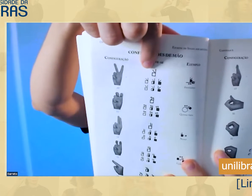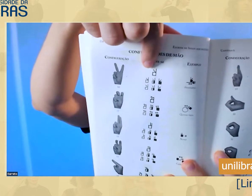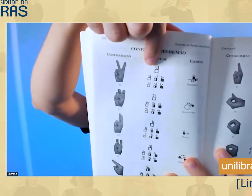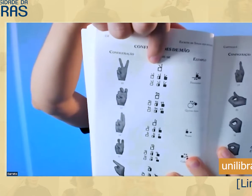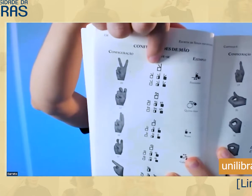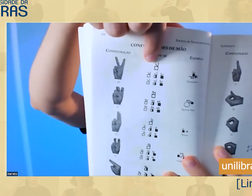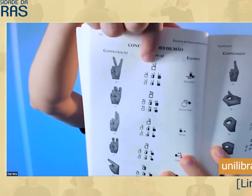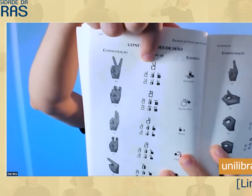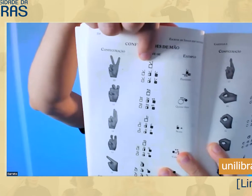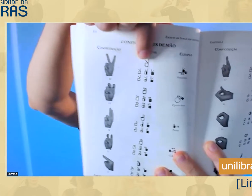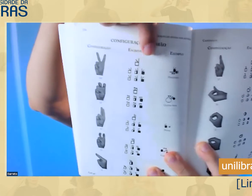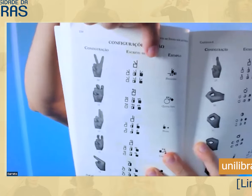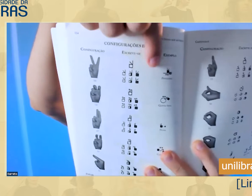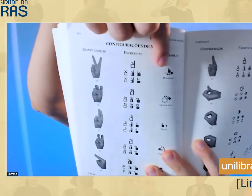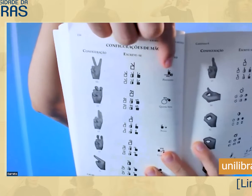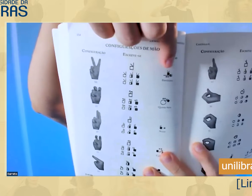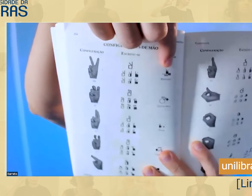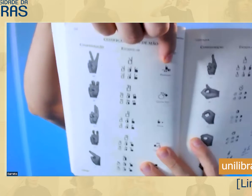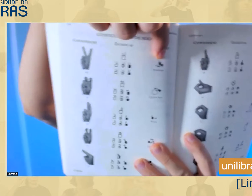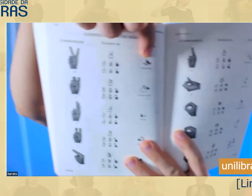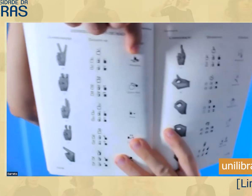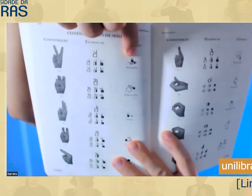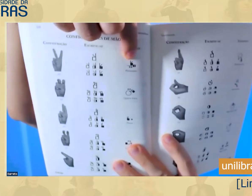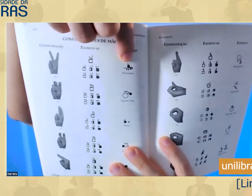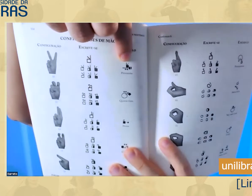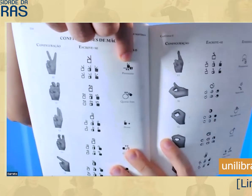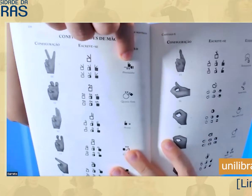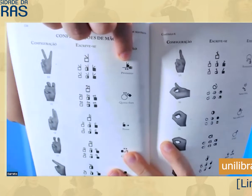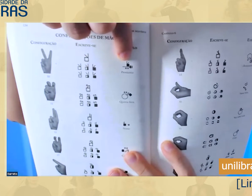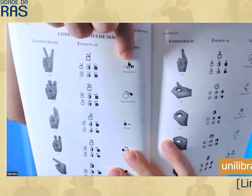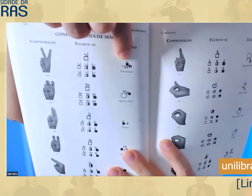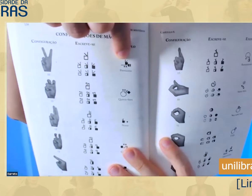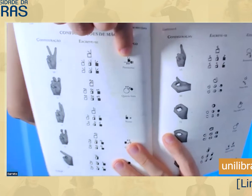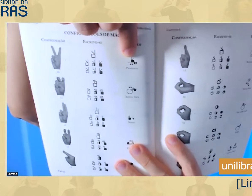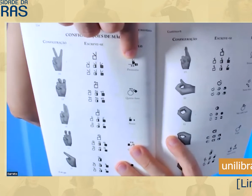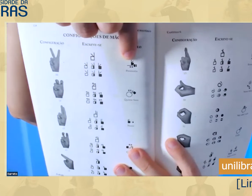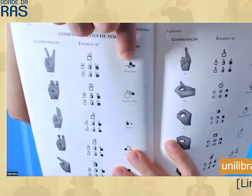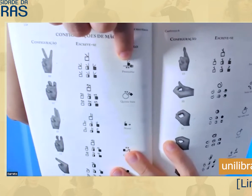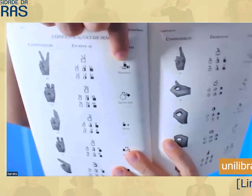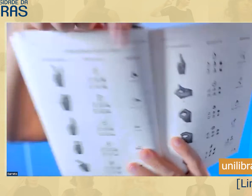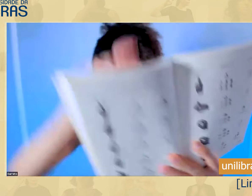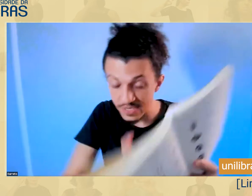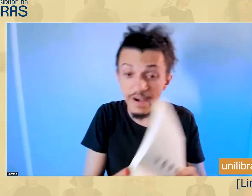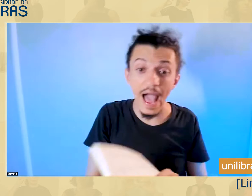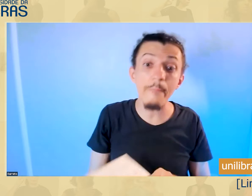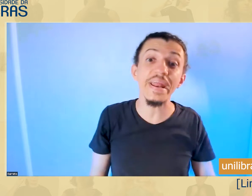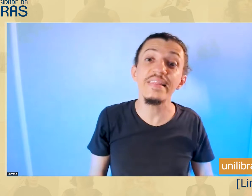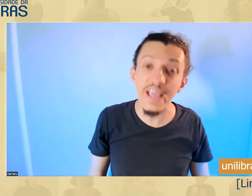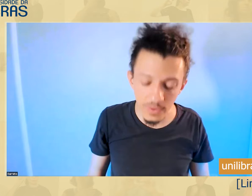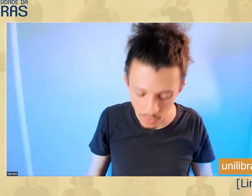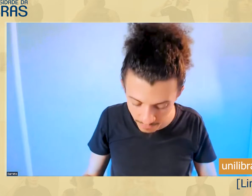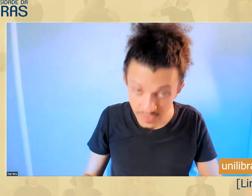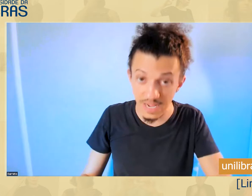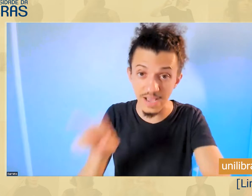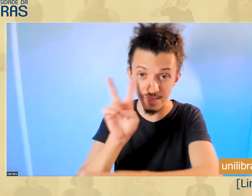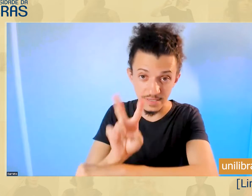forma aqui. Aí aqui na frente já tem um sinal de exemplo. E quando você vai vendo esses exemplos, você vai